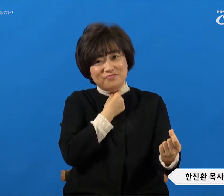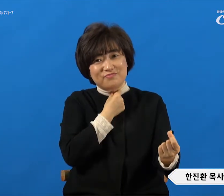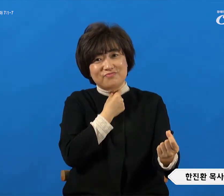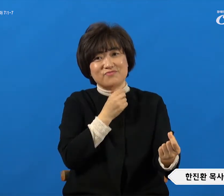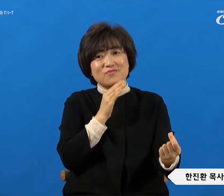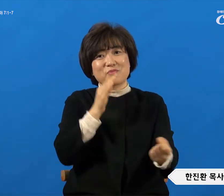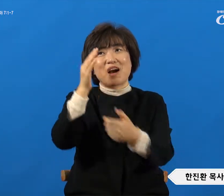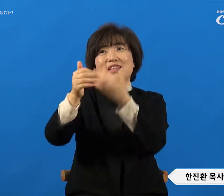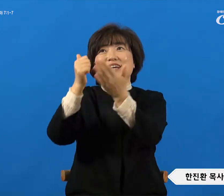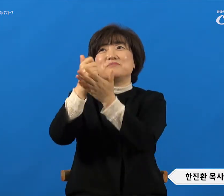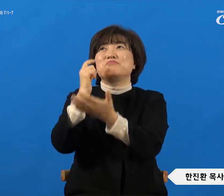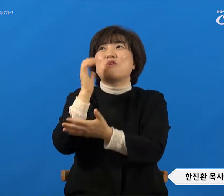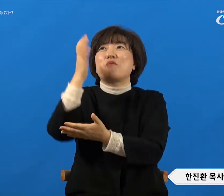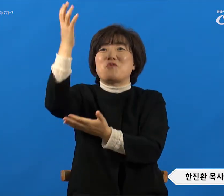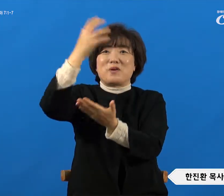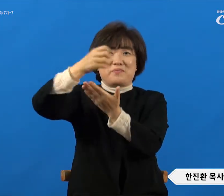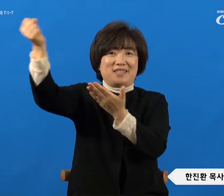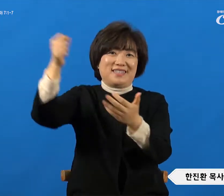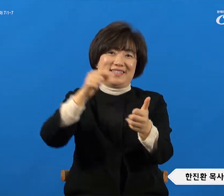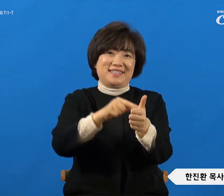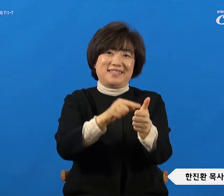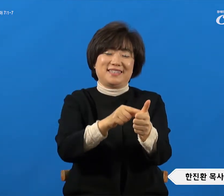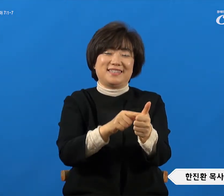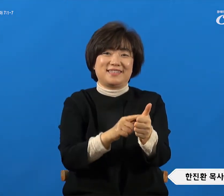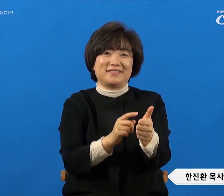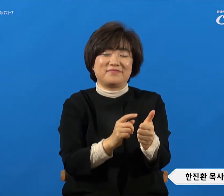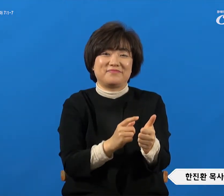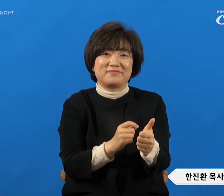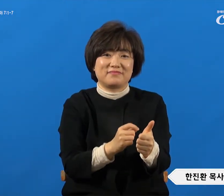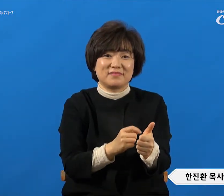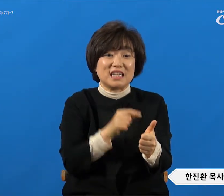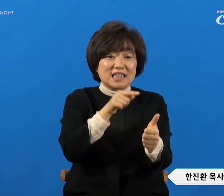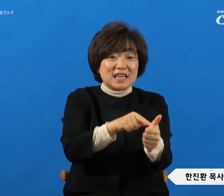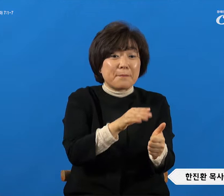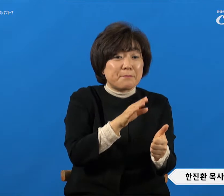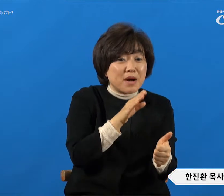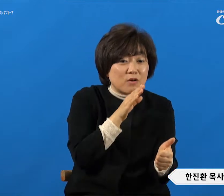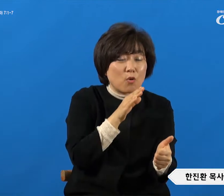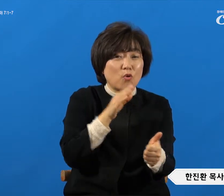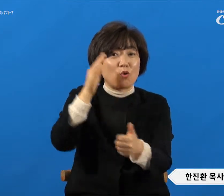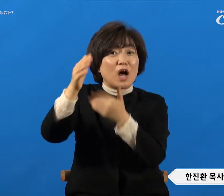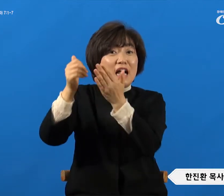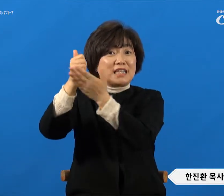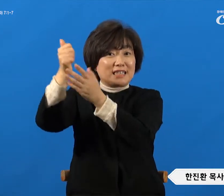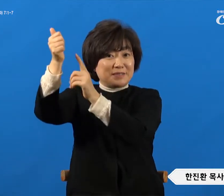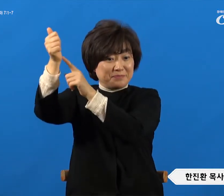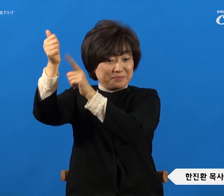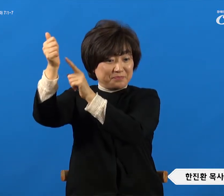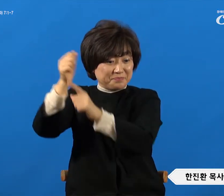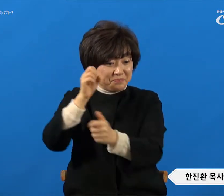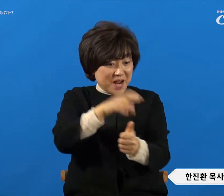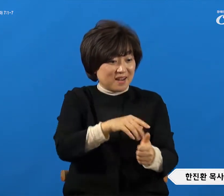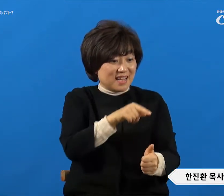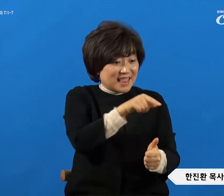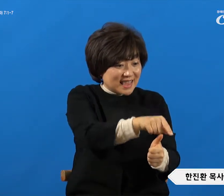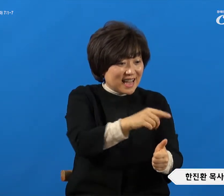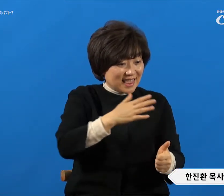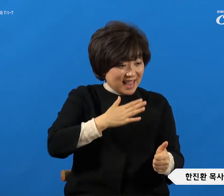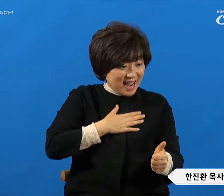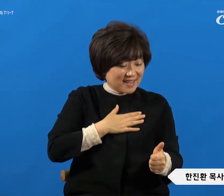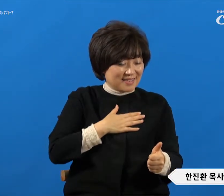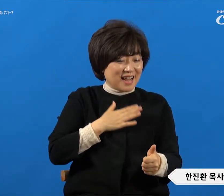하나님께서 얼마나 영광을 받으시겠습니까? 네가 바로 나를 세상 앞에 보여주는